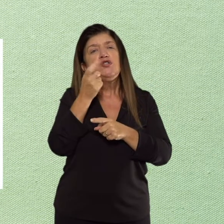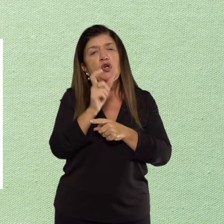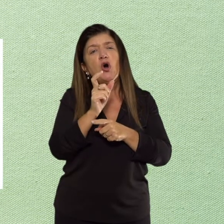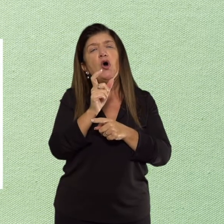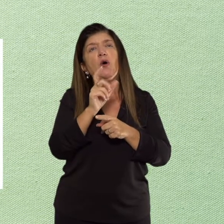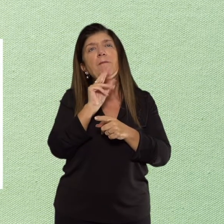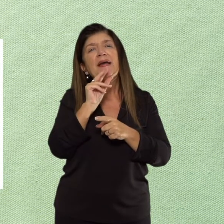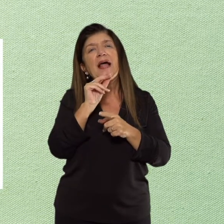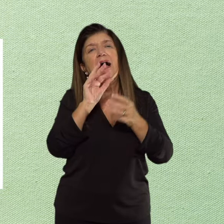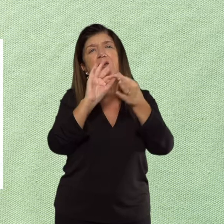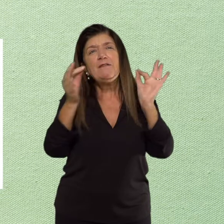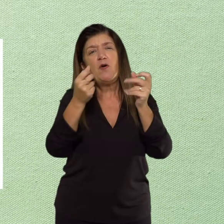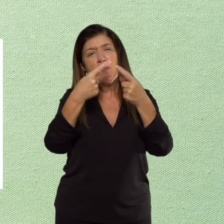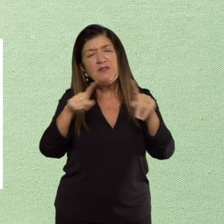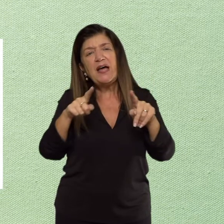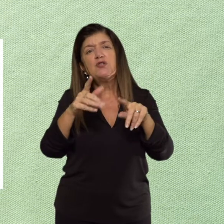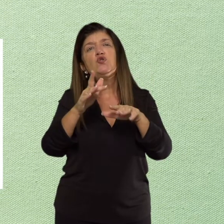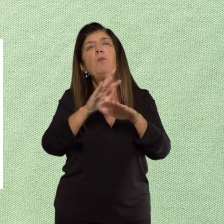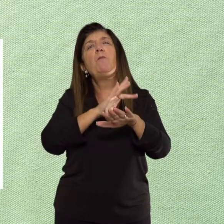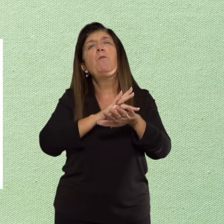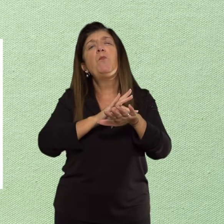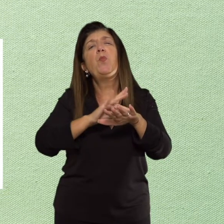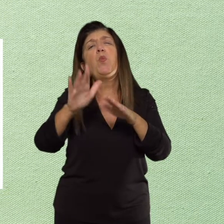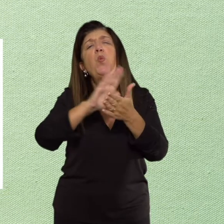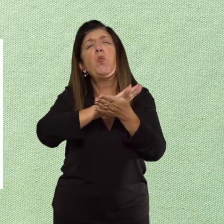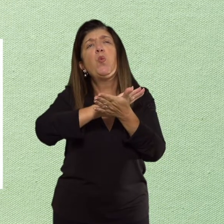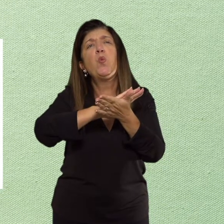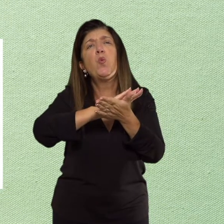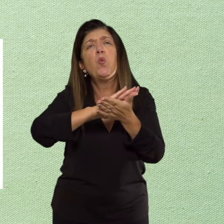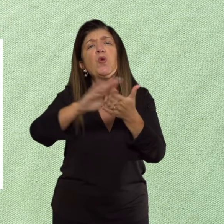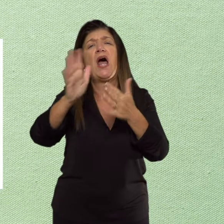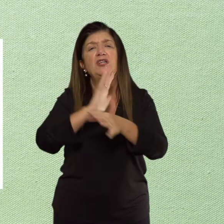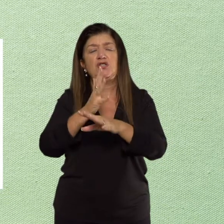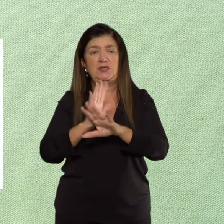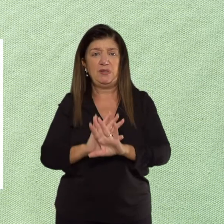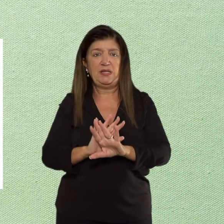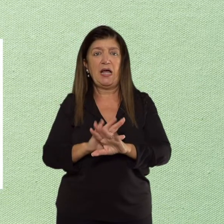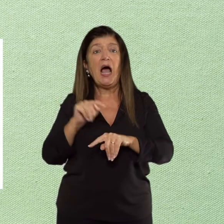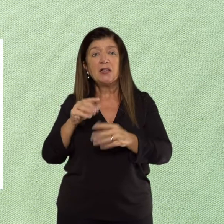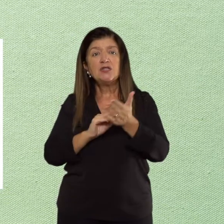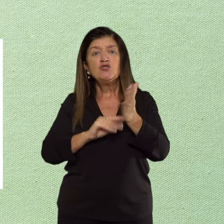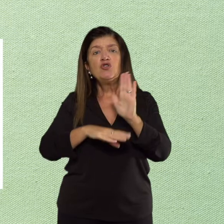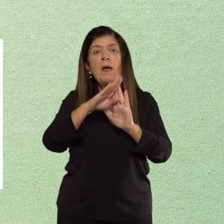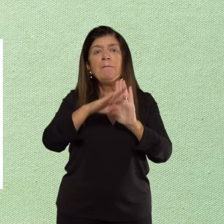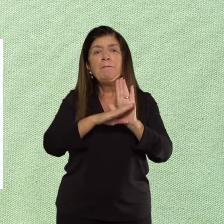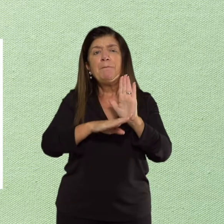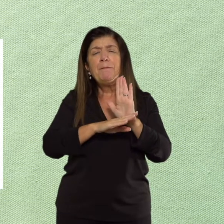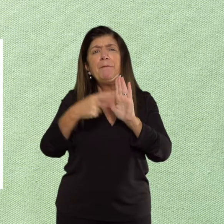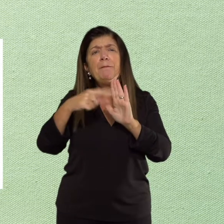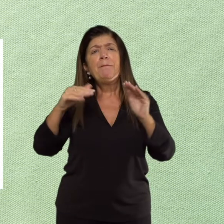sono tanti piani come il PUM, il piano urbano della mobilità sostenibile, che sono incentrati soprattutto